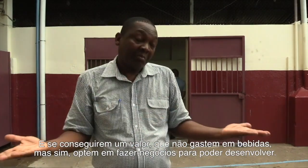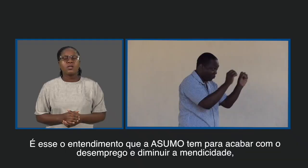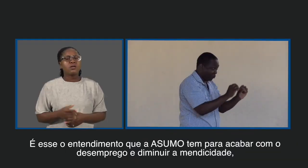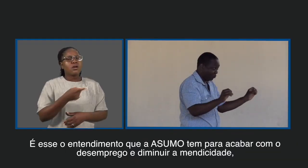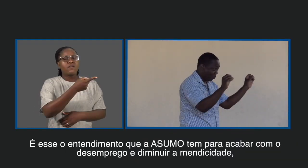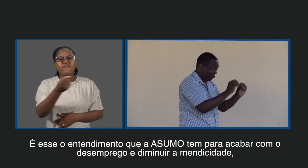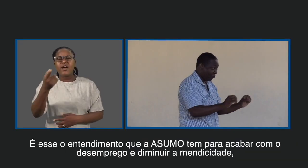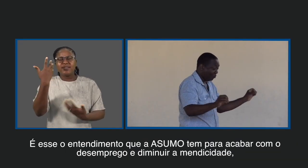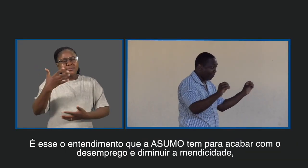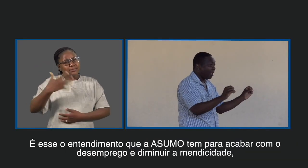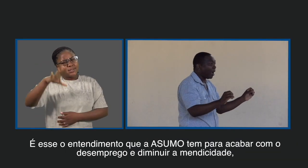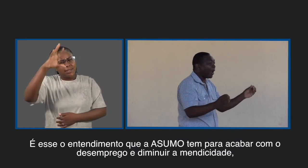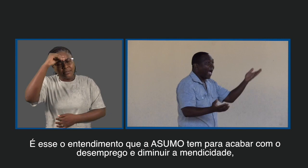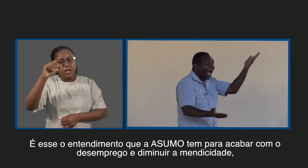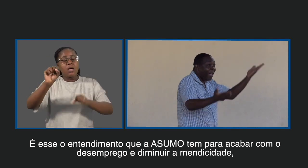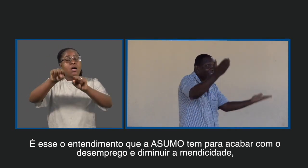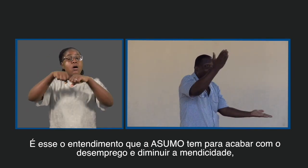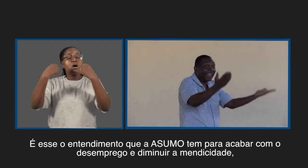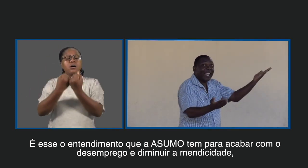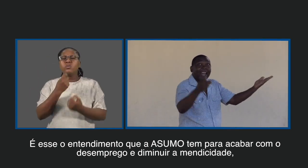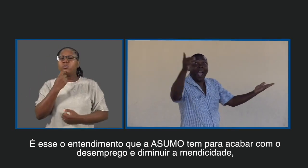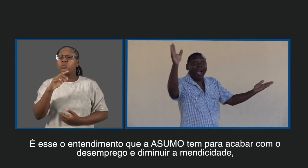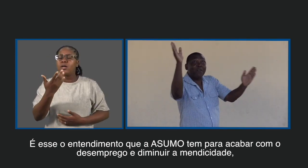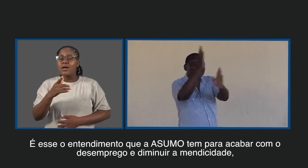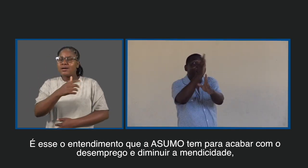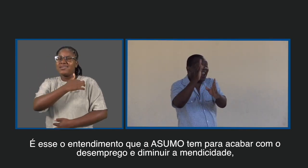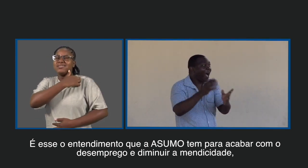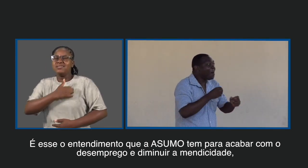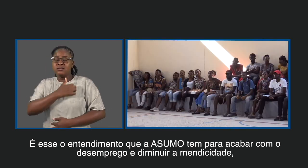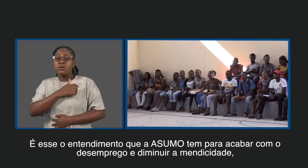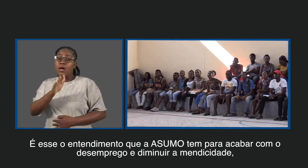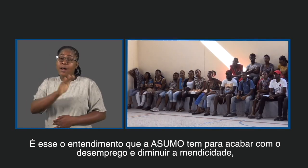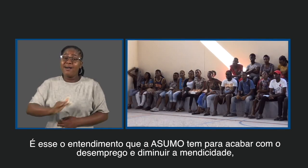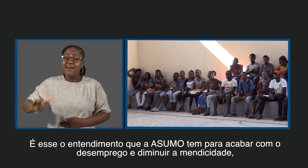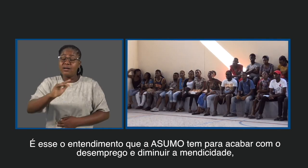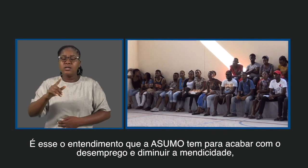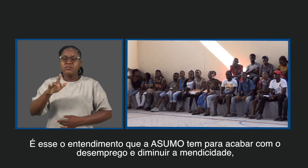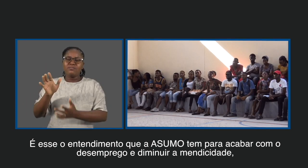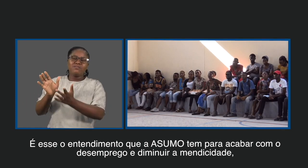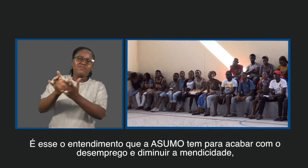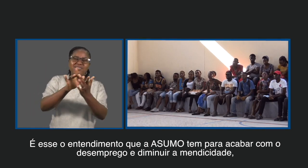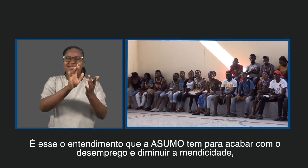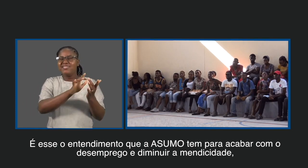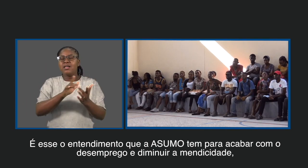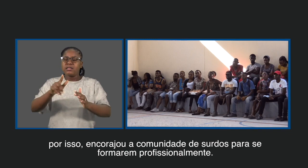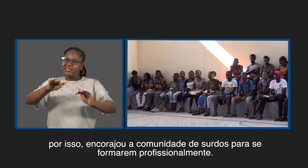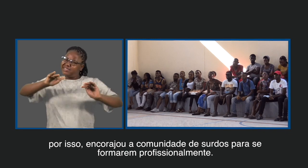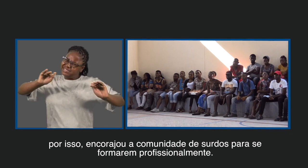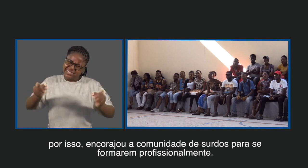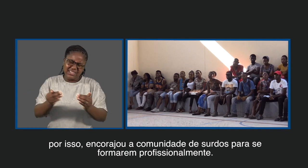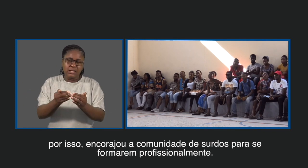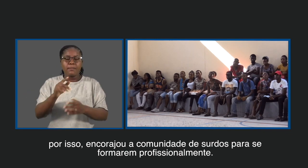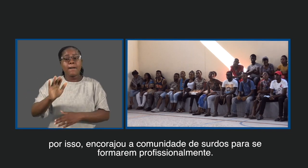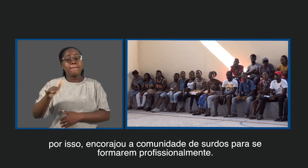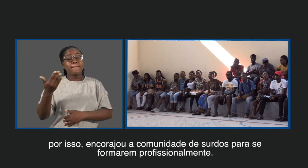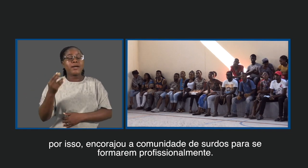É esse o entendimento que a Azumo tem para acabar com o desemprego e diminuir a medicidade. Por